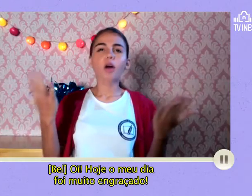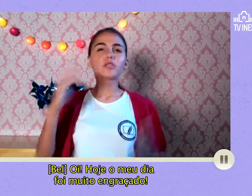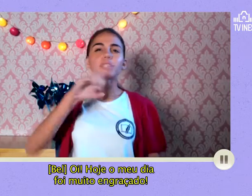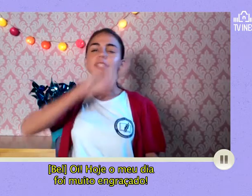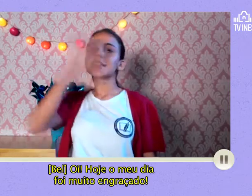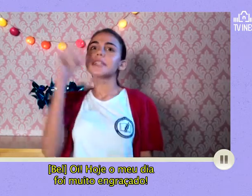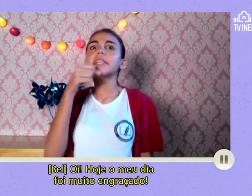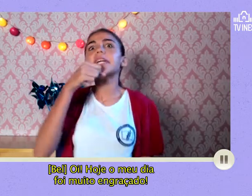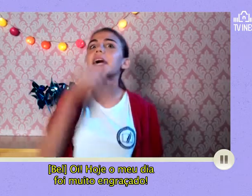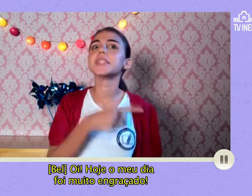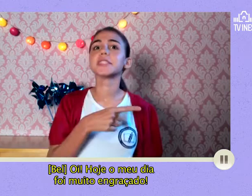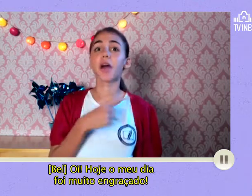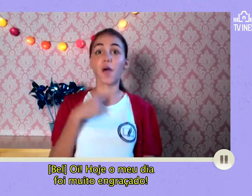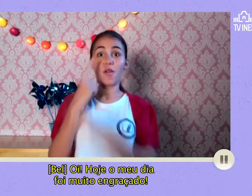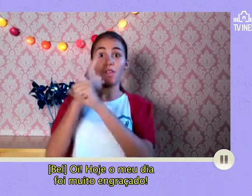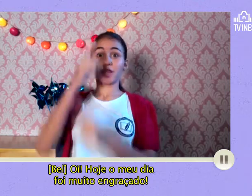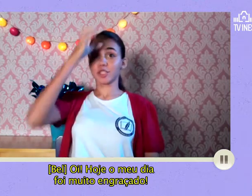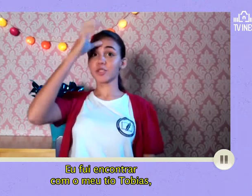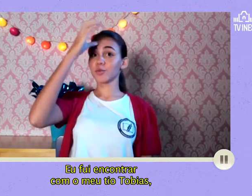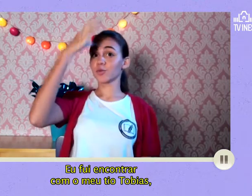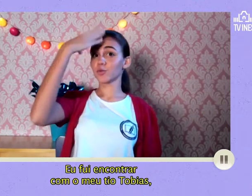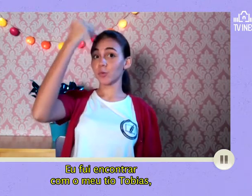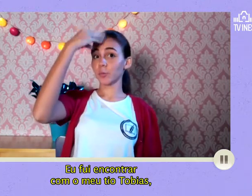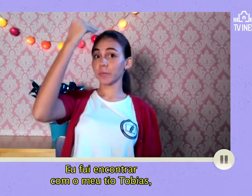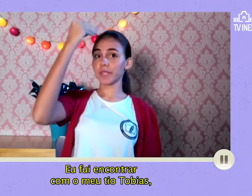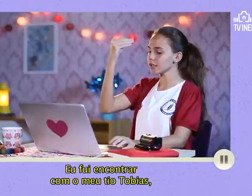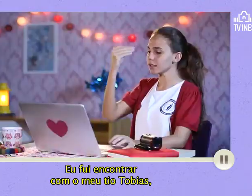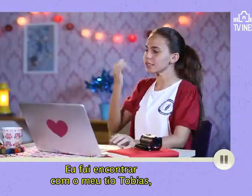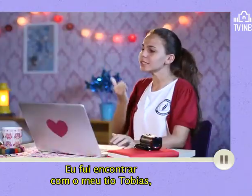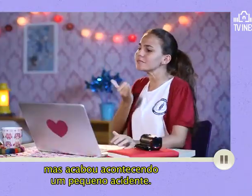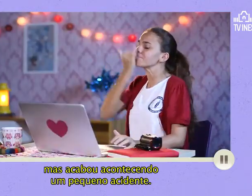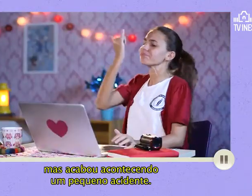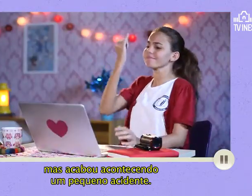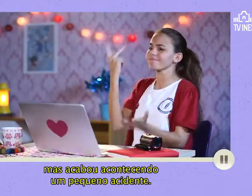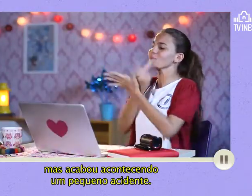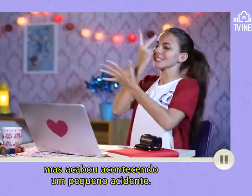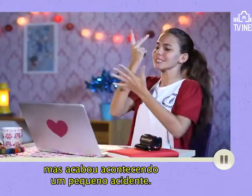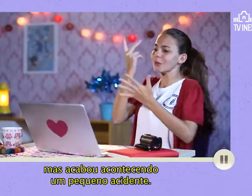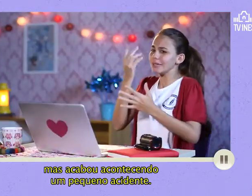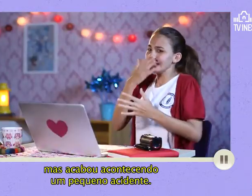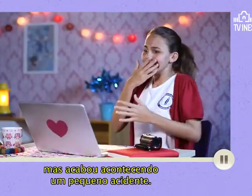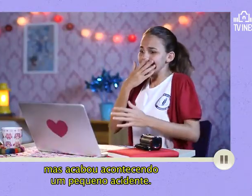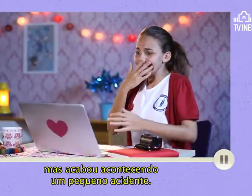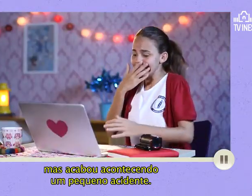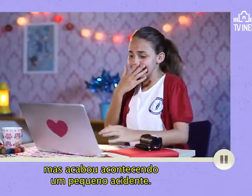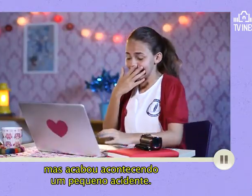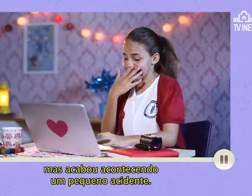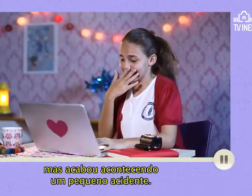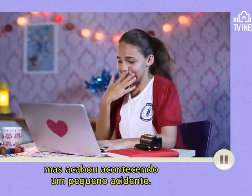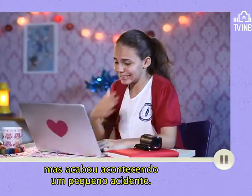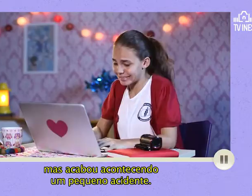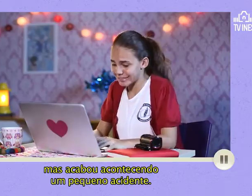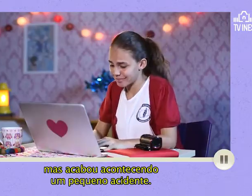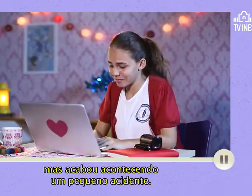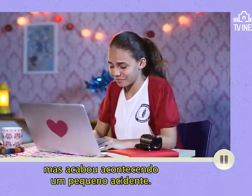Oi! Hoje meu dia foi muito engraçado. Eu fui encontrar com meu tio Tobias, mas acabou acontecendo um pequeno